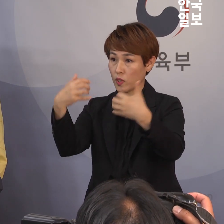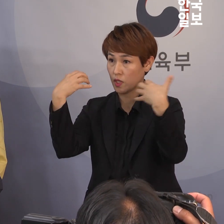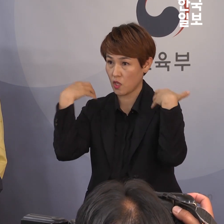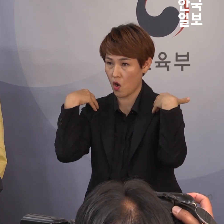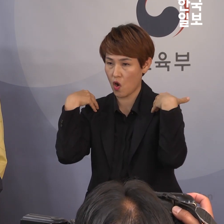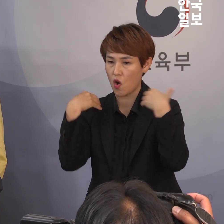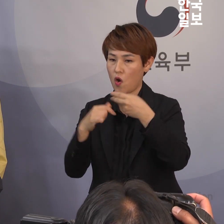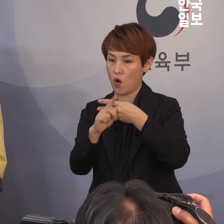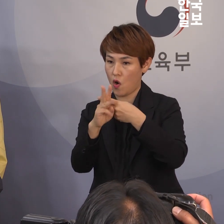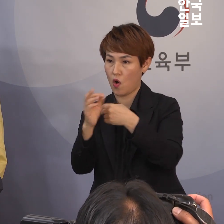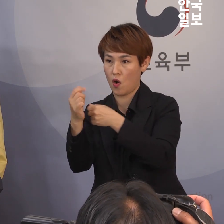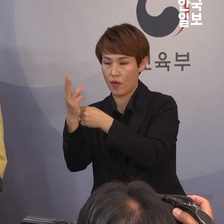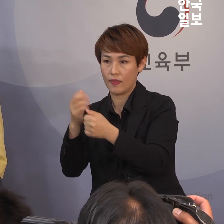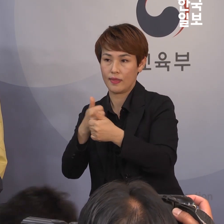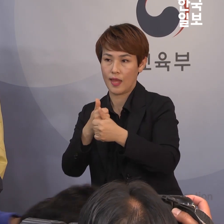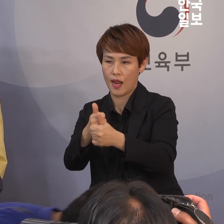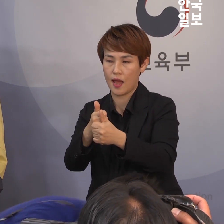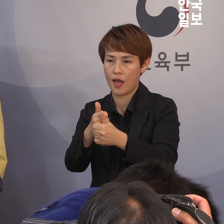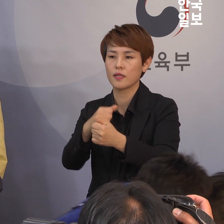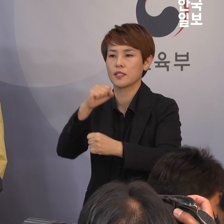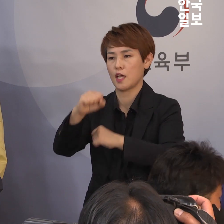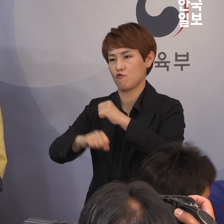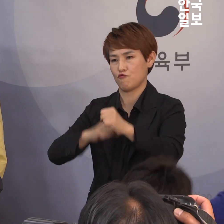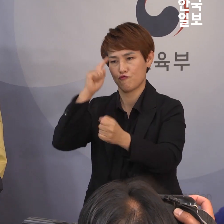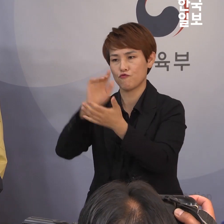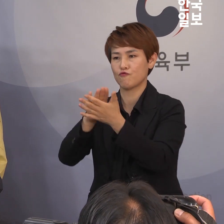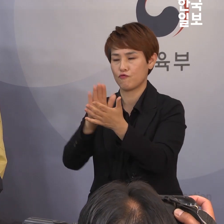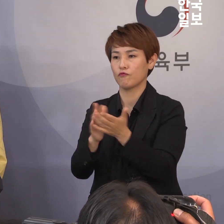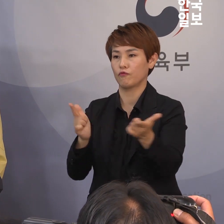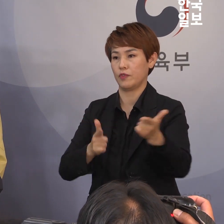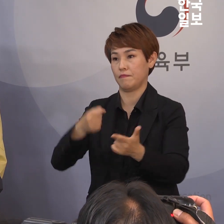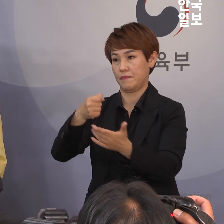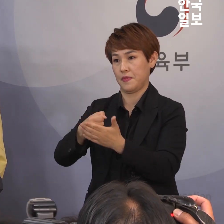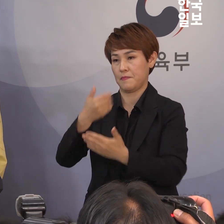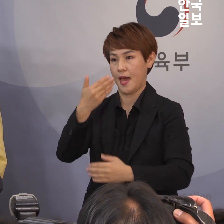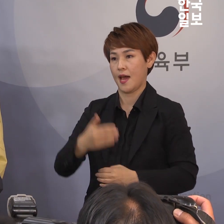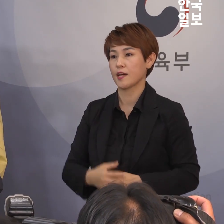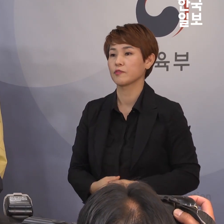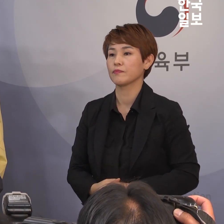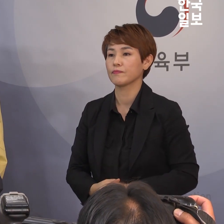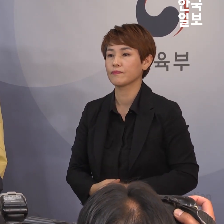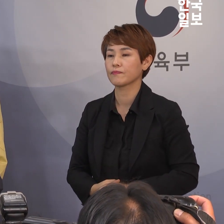학년별 등교 방법 등을 자율적으로 결정할 수 있도록 하였습니다.